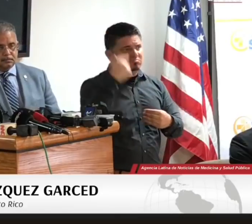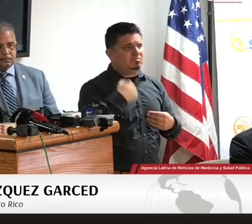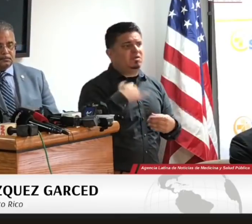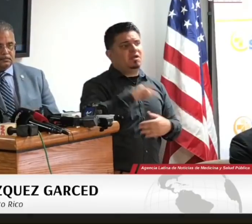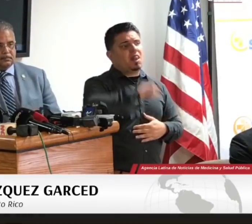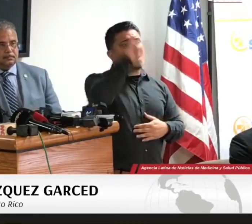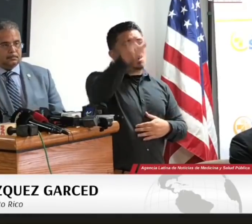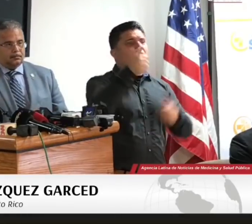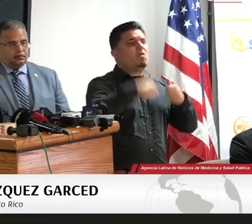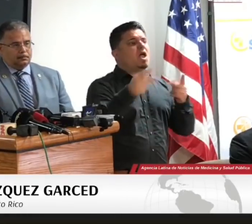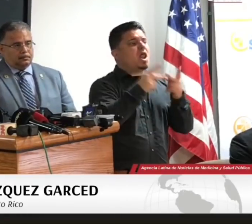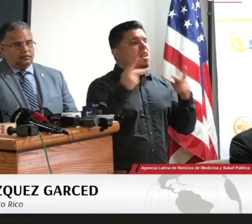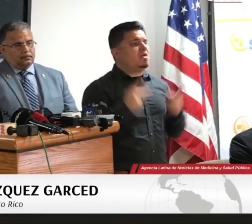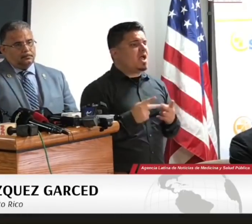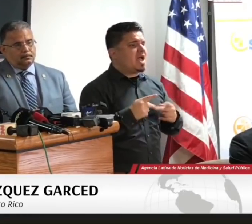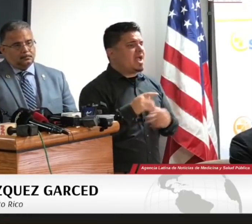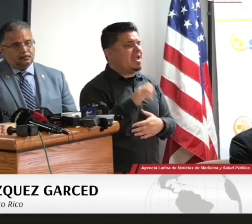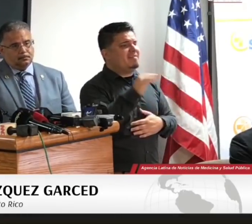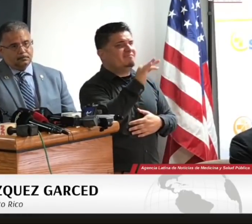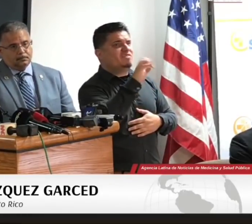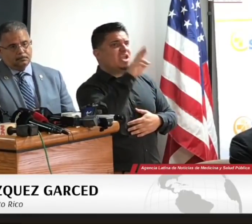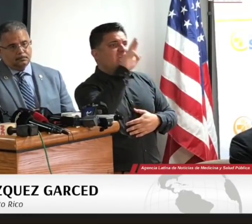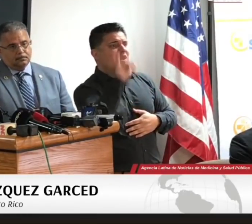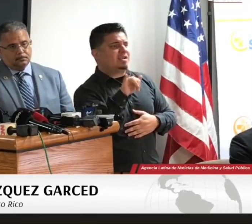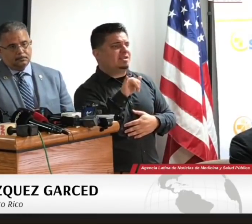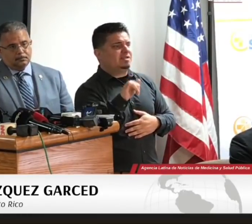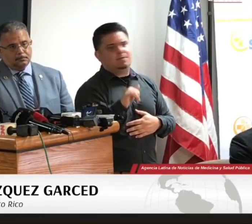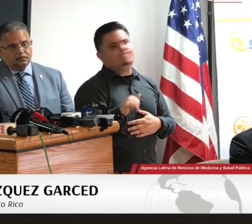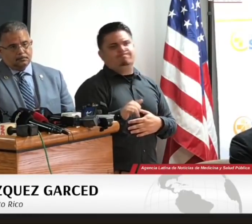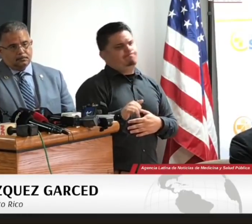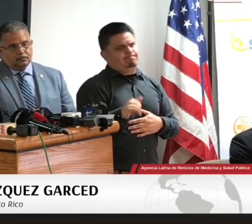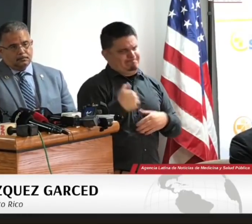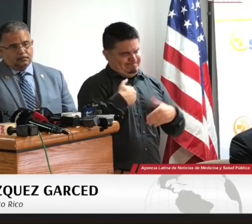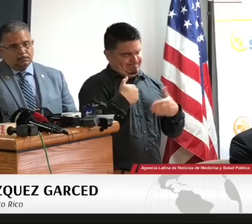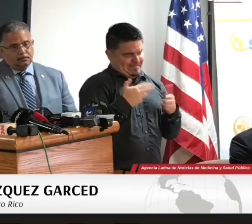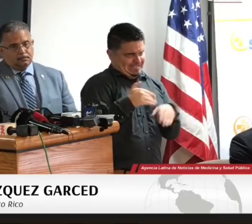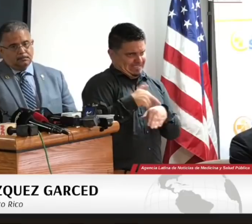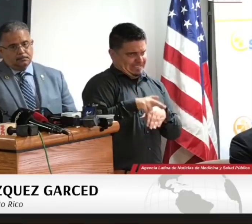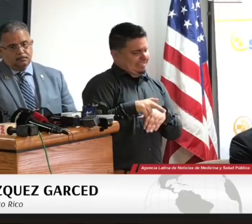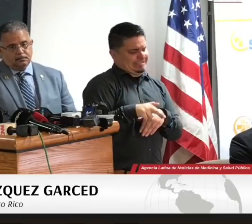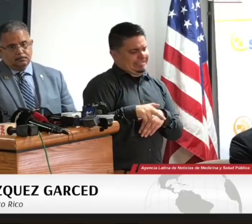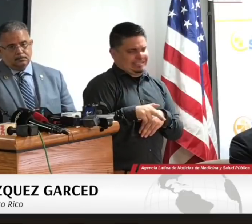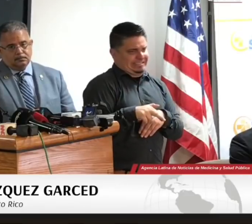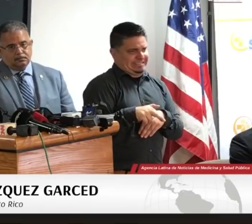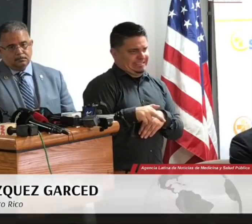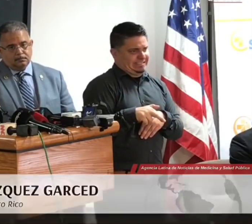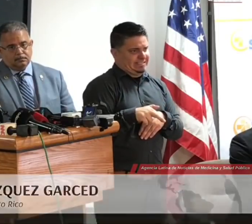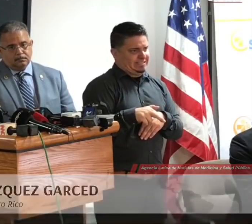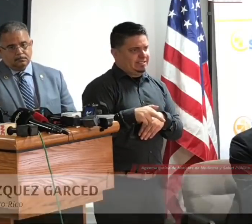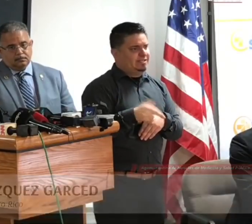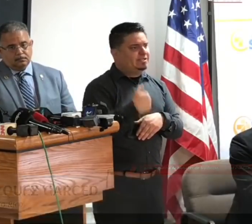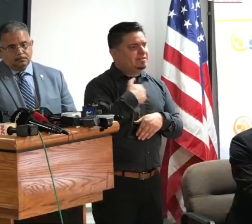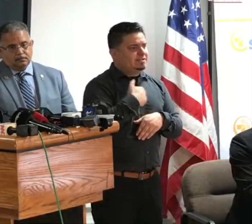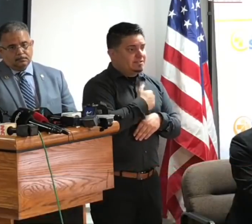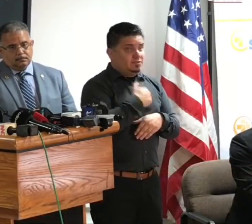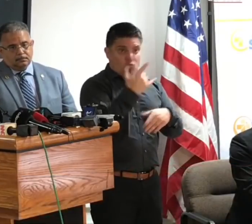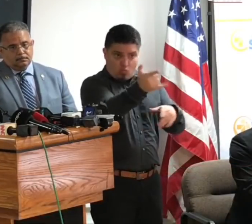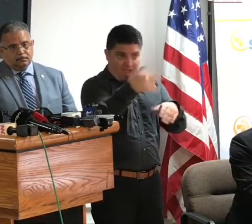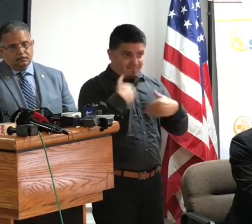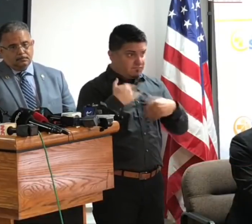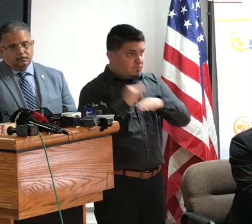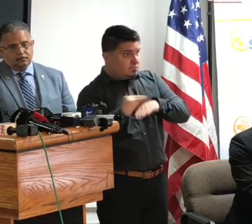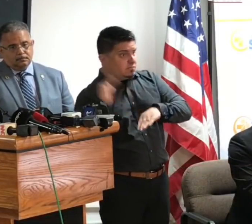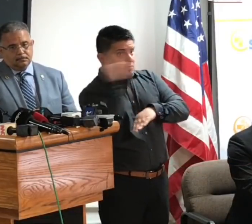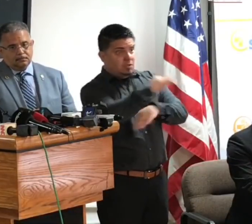en un ferry, ni en un crucero. Esa es la recomendación. Ahora, si usted viaja a Santo Domingo o a cualquier